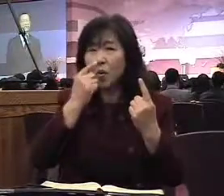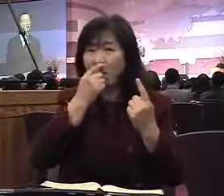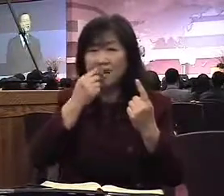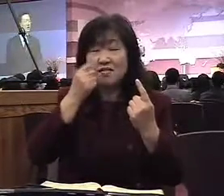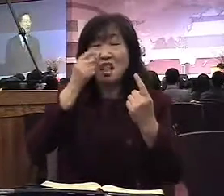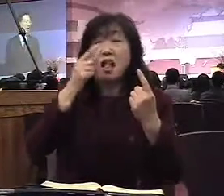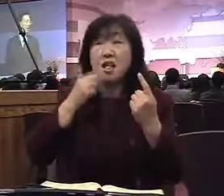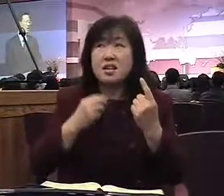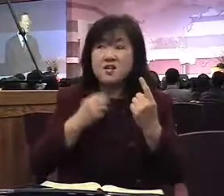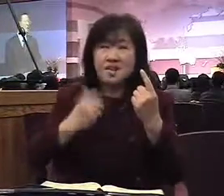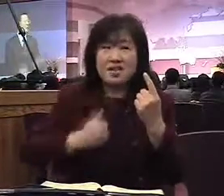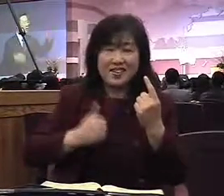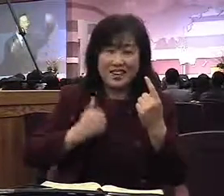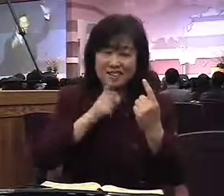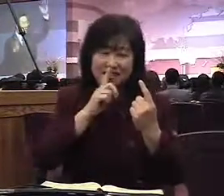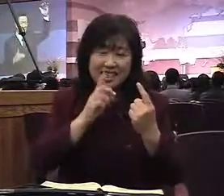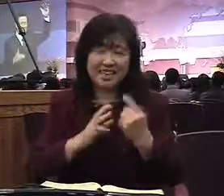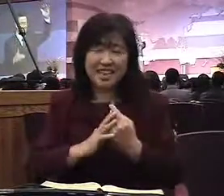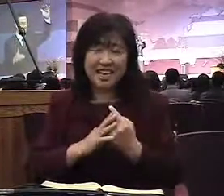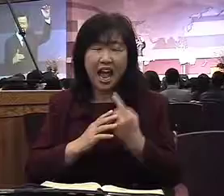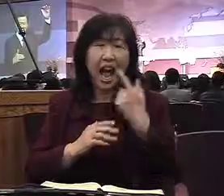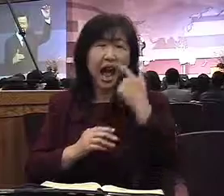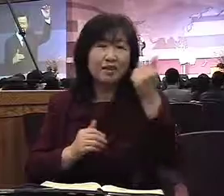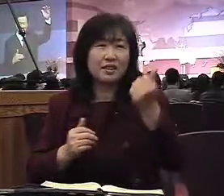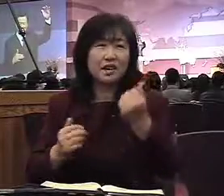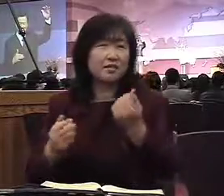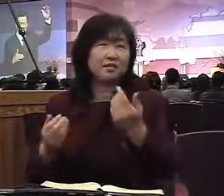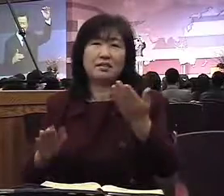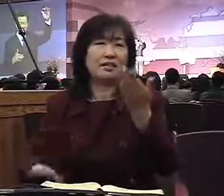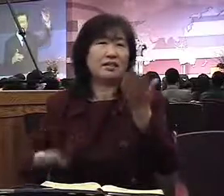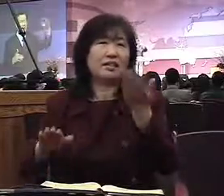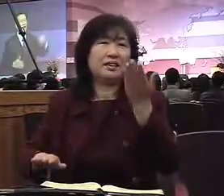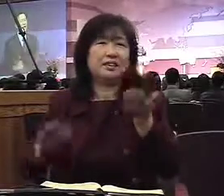뭐라고 했어? 아버지하고 천지 차이 아니겠어요?